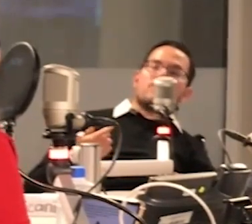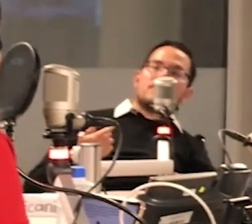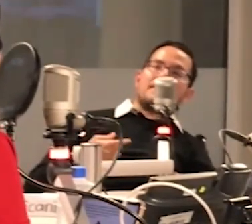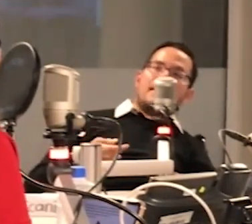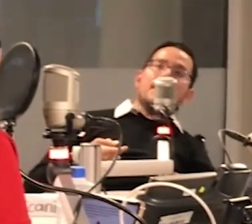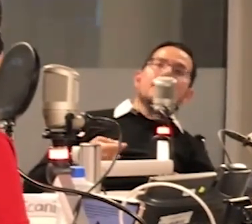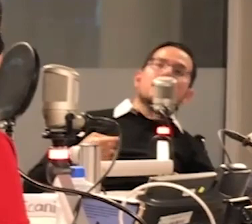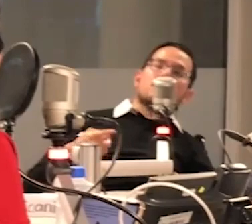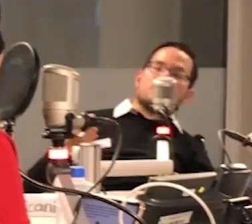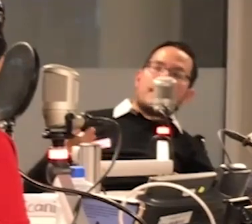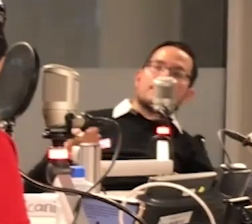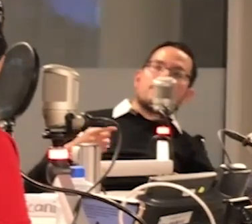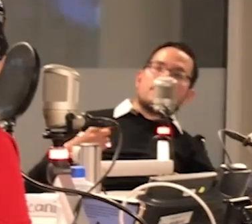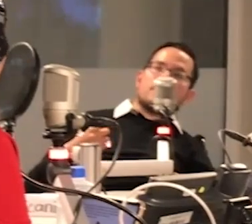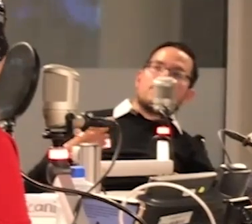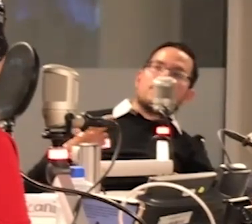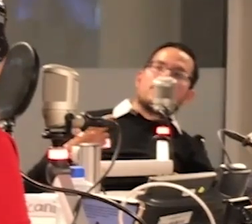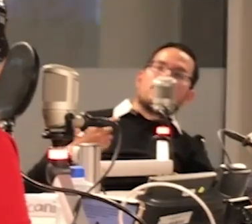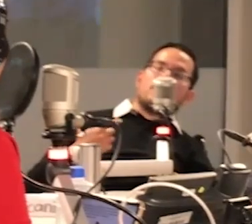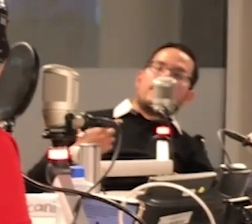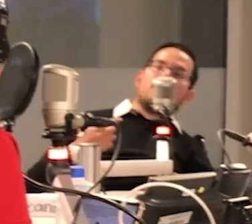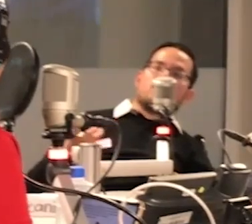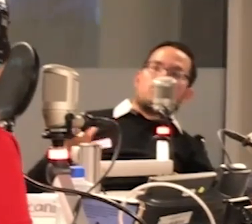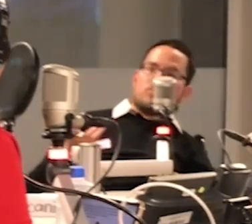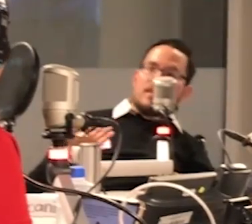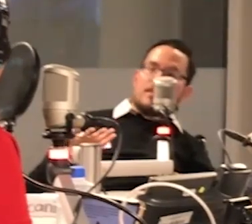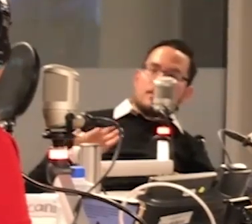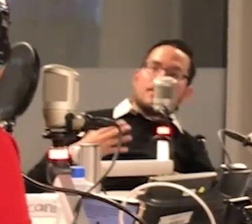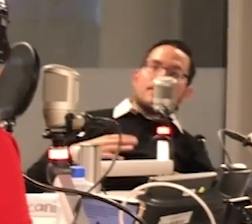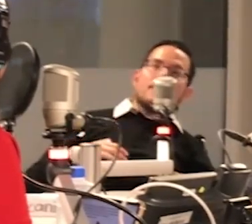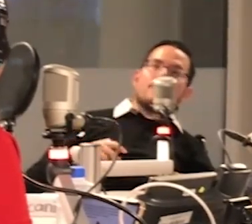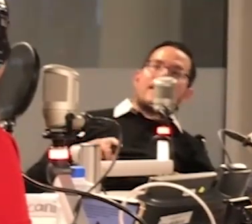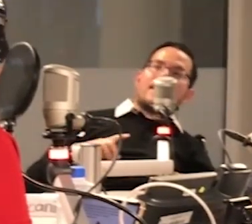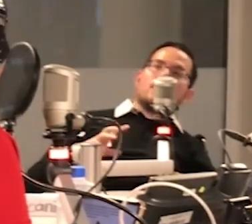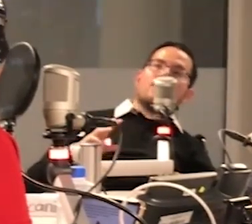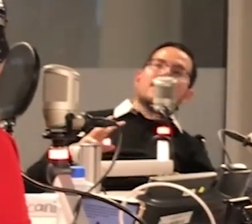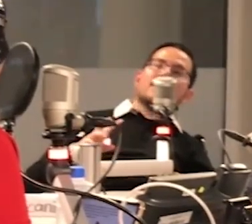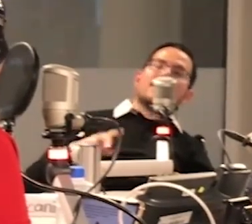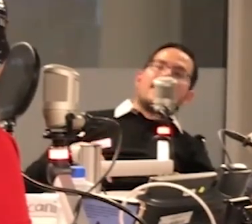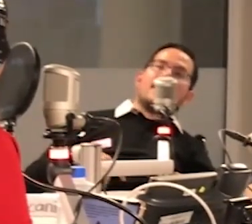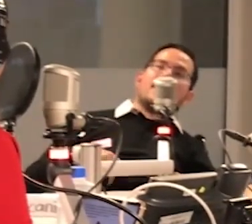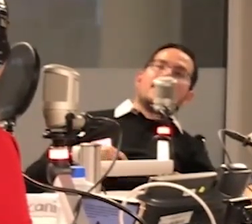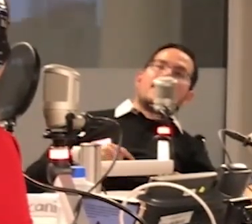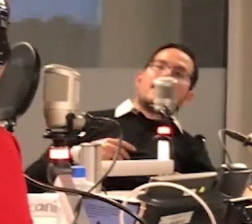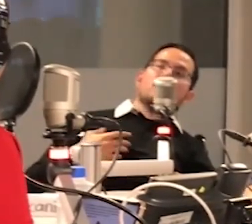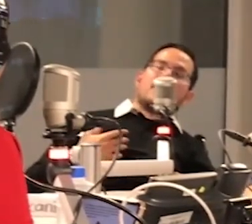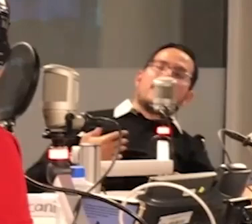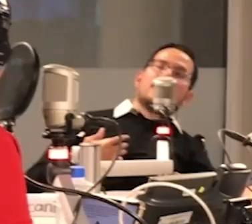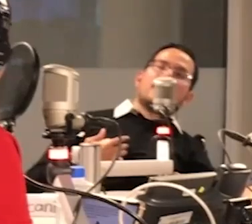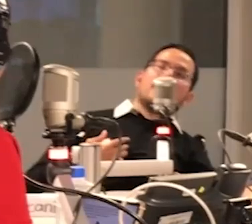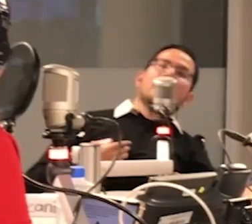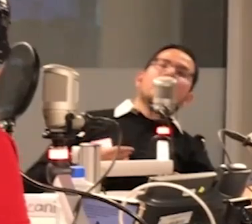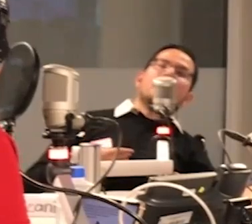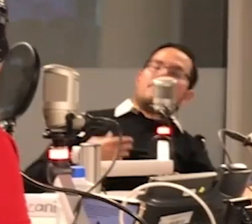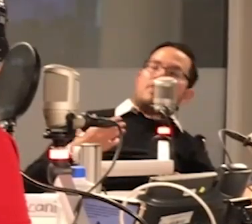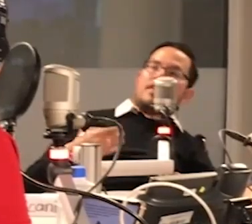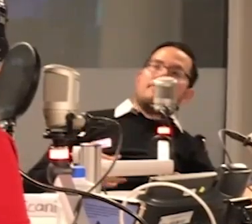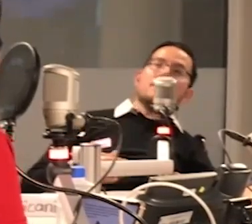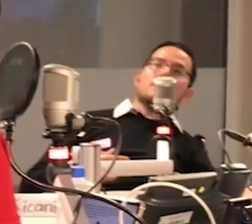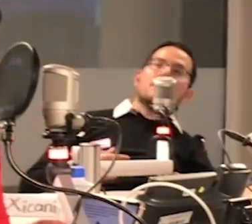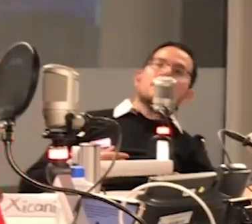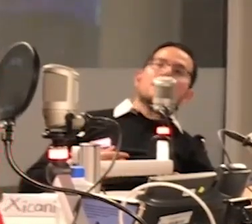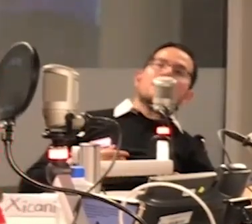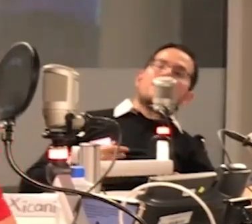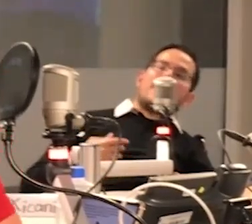bien importante contar con ellos, con ustedes, para que sepan que queremos dejar de ser